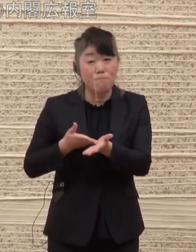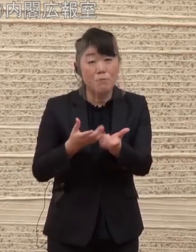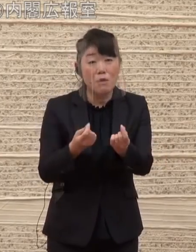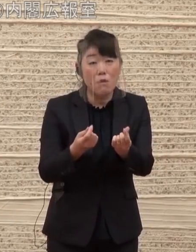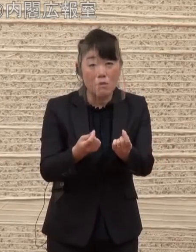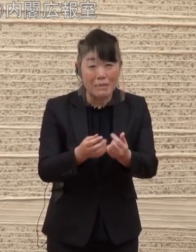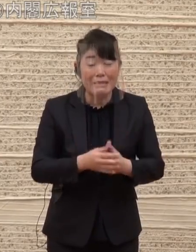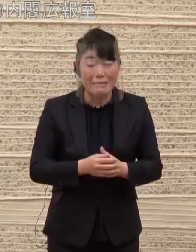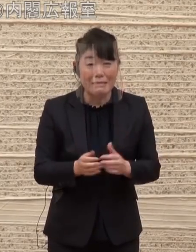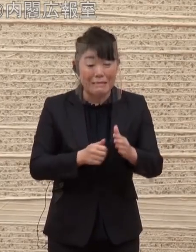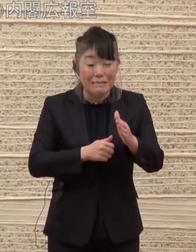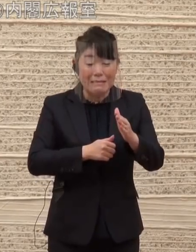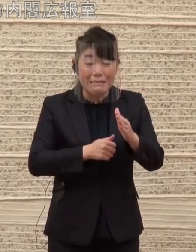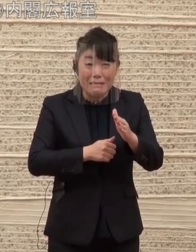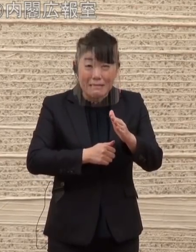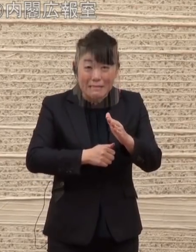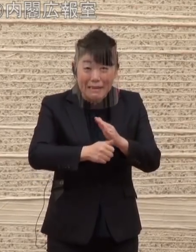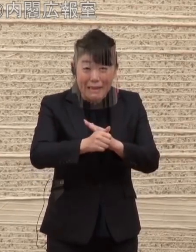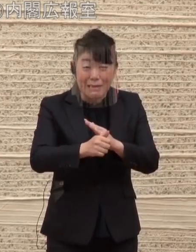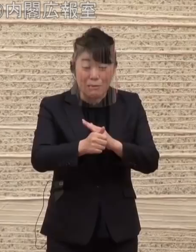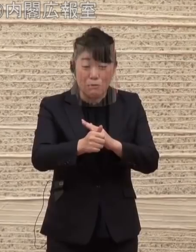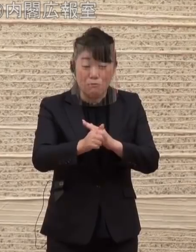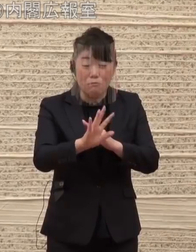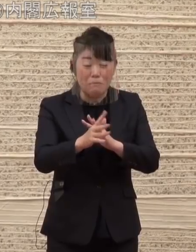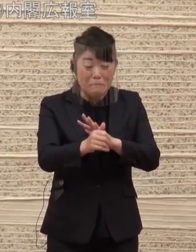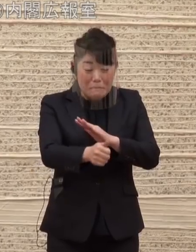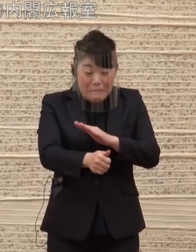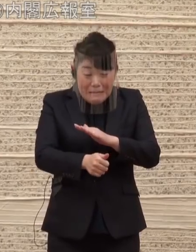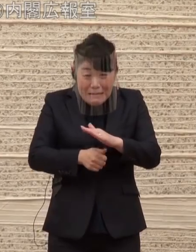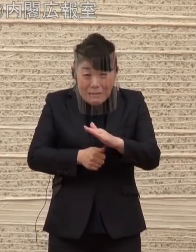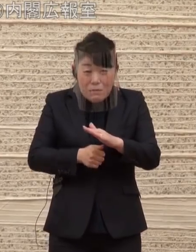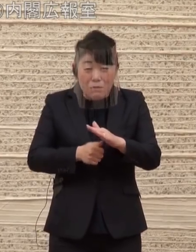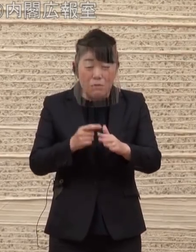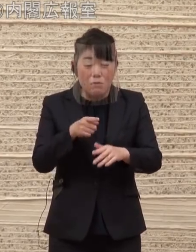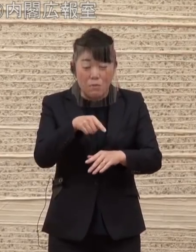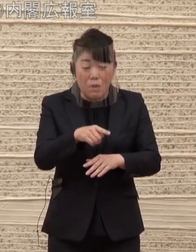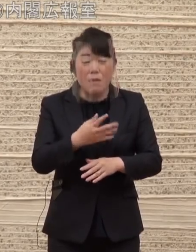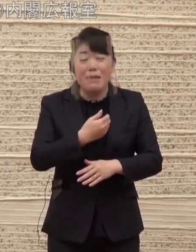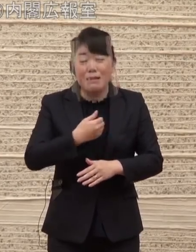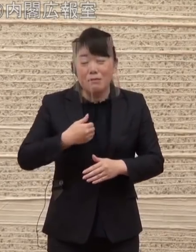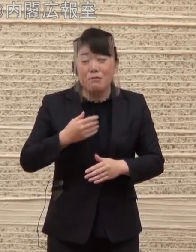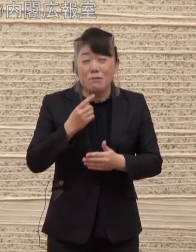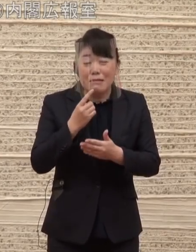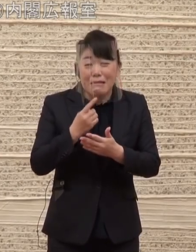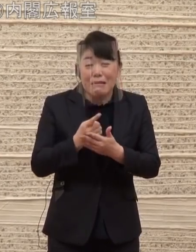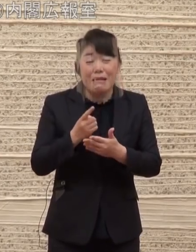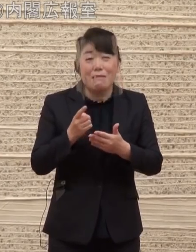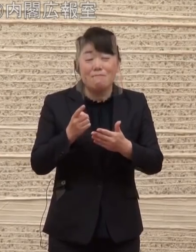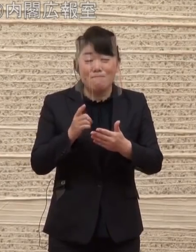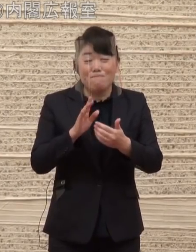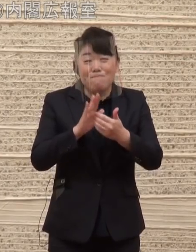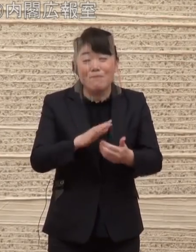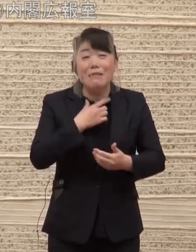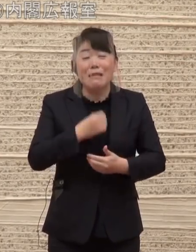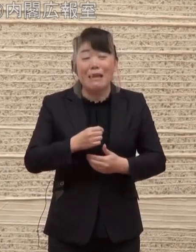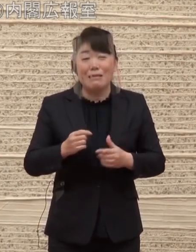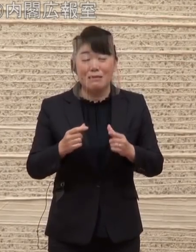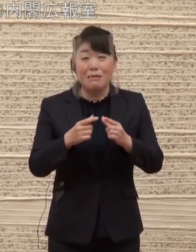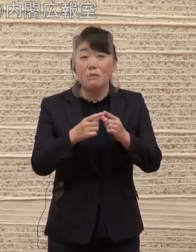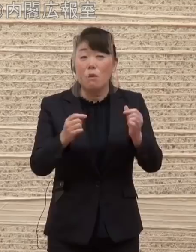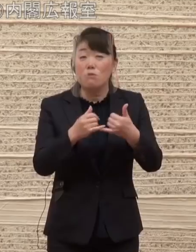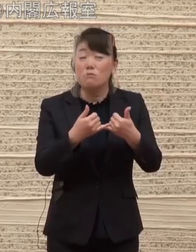外出自粛はできるだけ避けたいということをおっしゃってますかも新たなまぁその日常ということで国民にまたわかりやすい